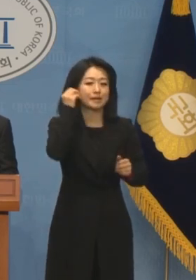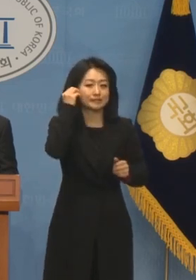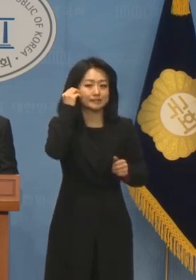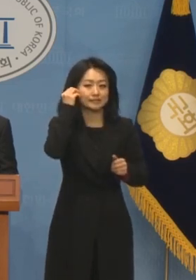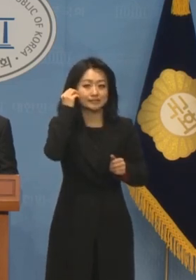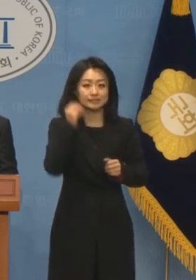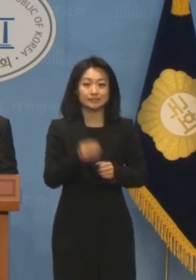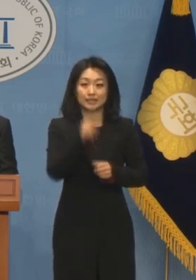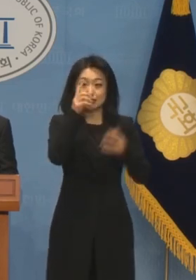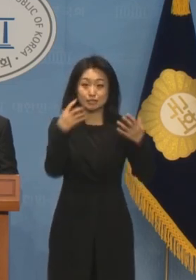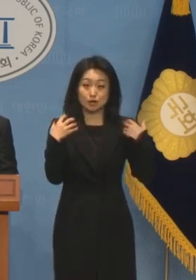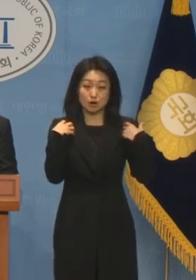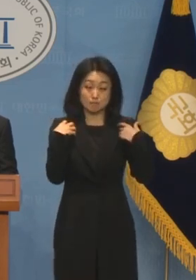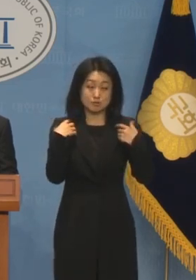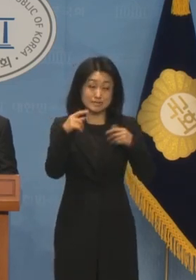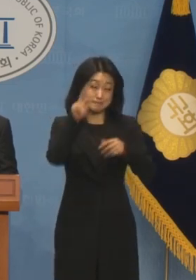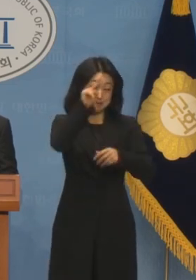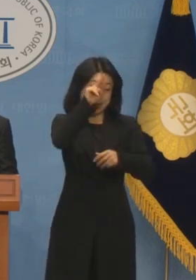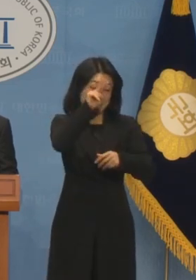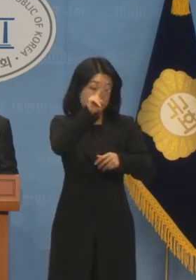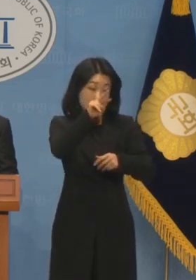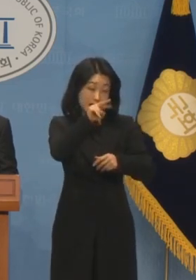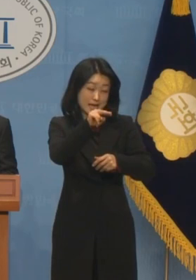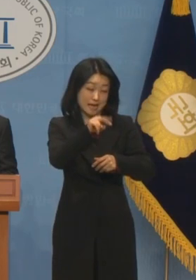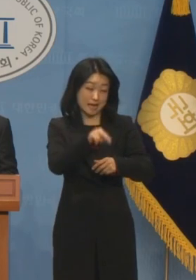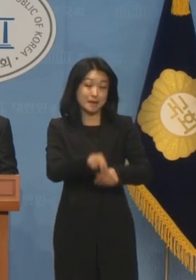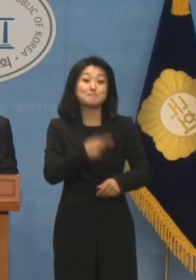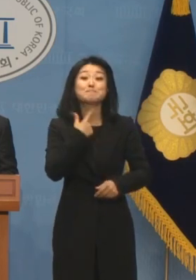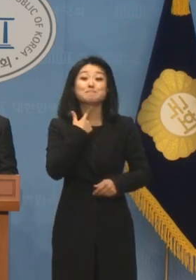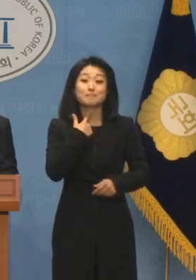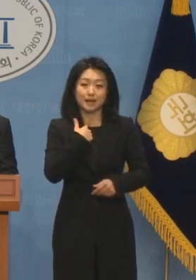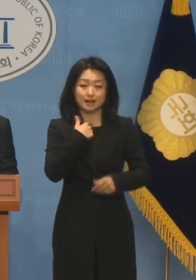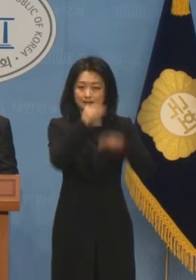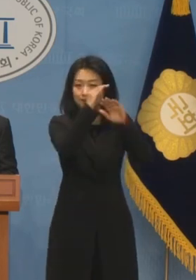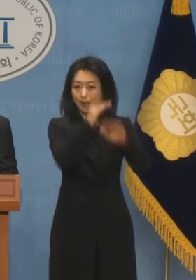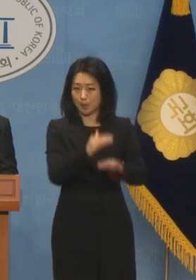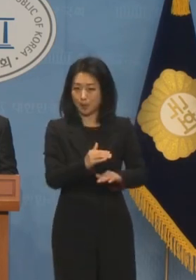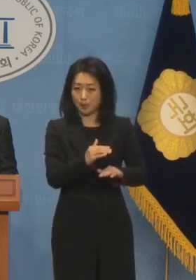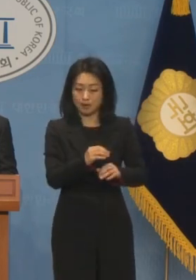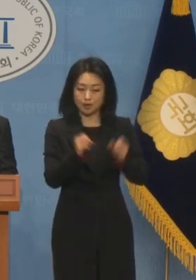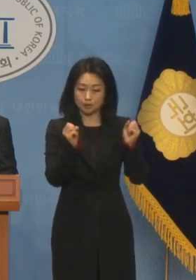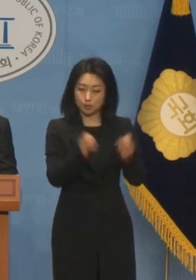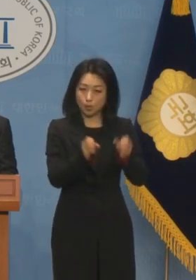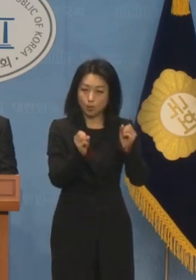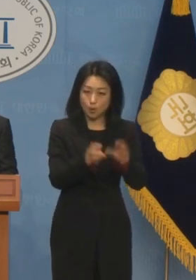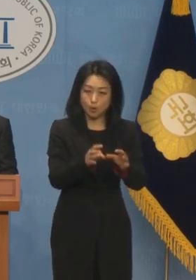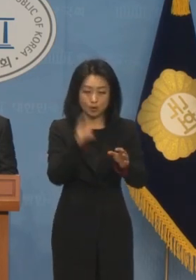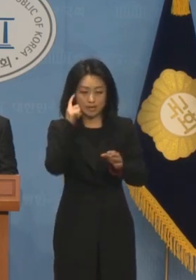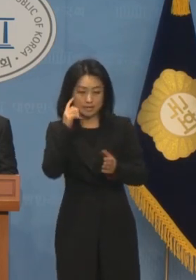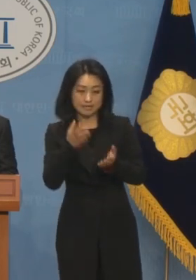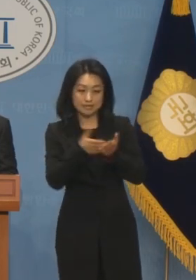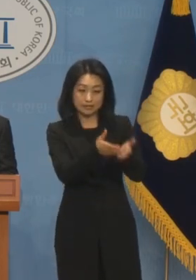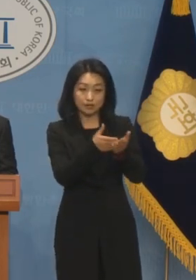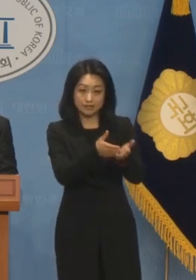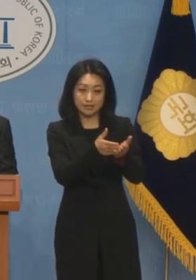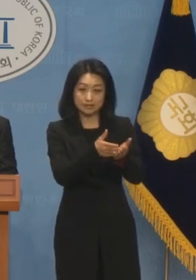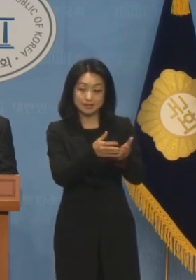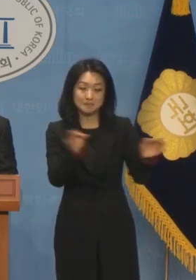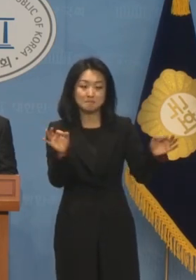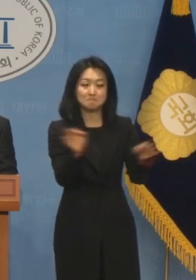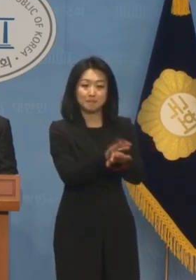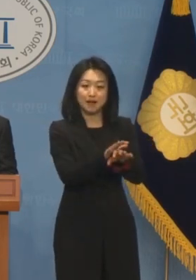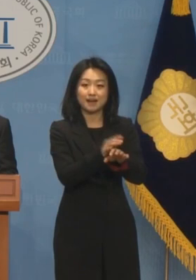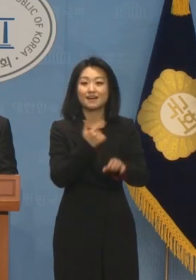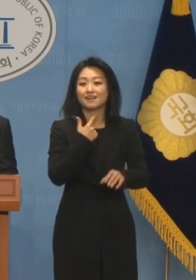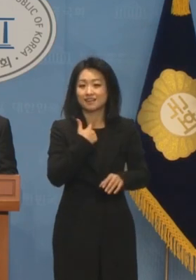노골적인 정부 비판글로 뒤덮였습니다. 합리적인 토론과 의견 제시는